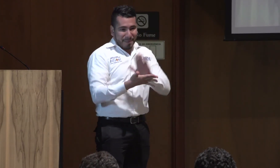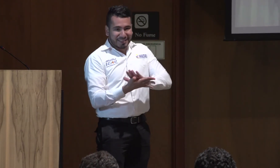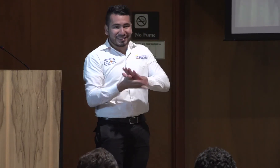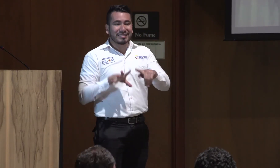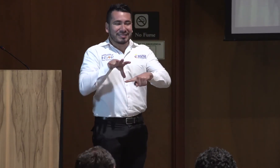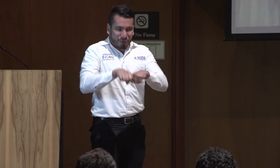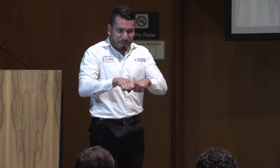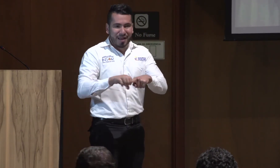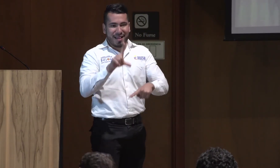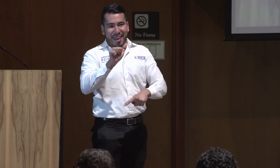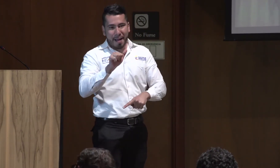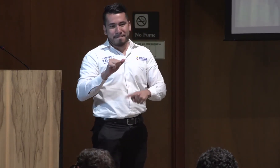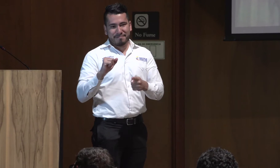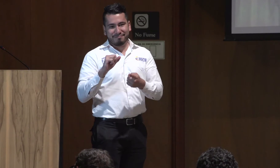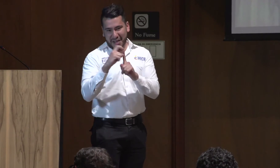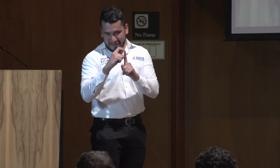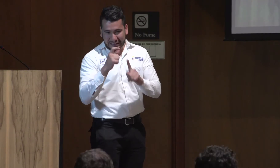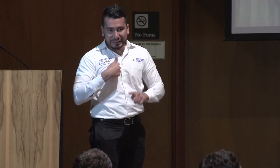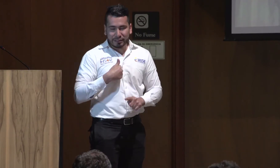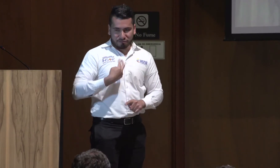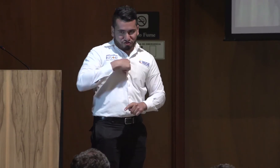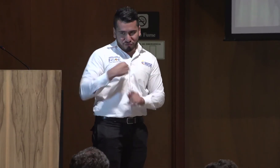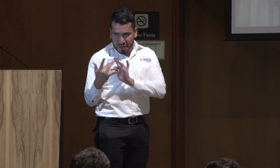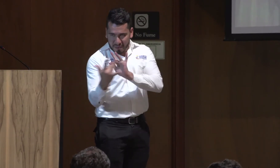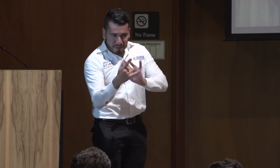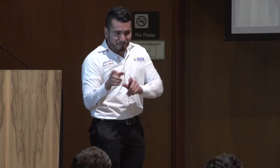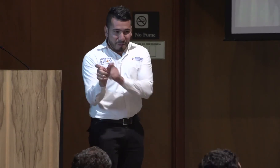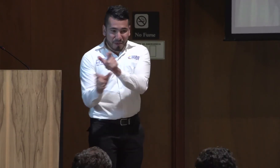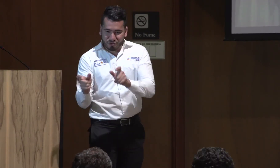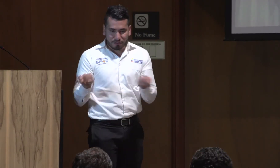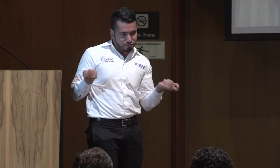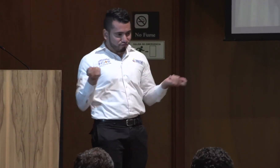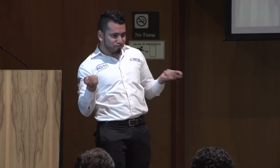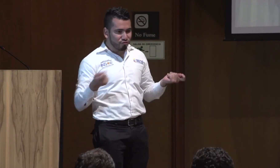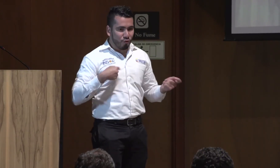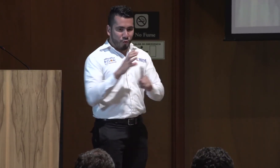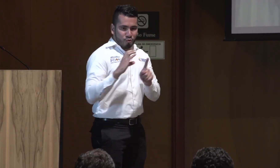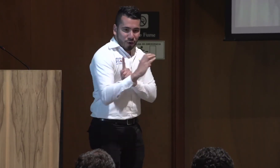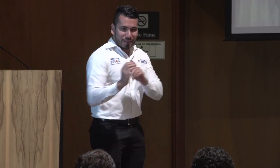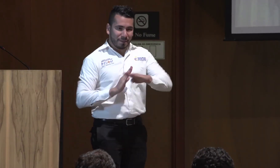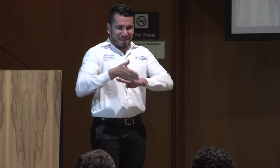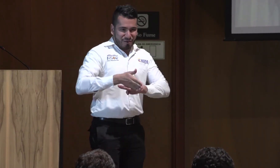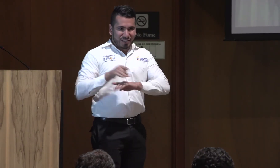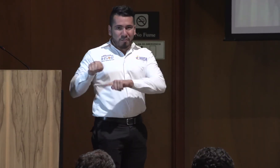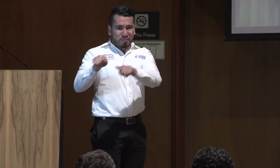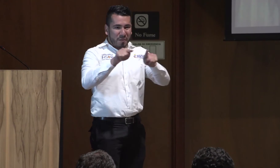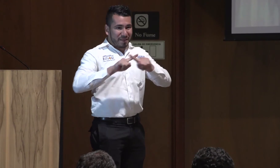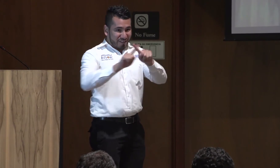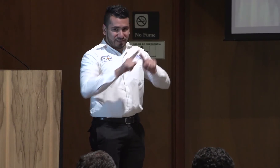con una red de mediadores también, de mediadores culturales, que por el momento está solamente conformada por